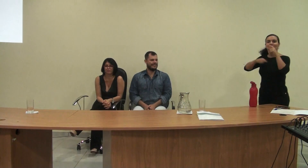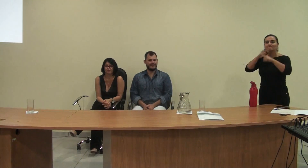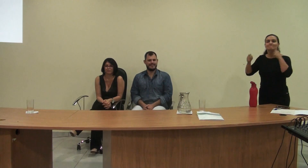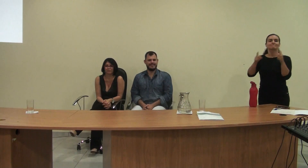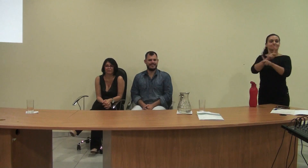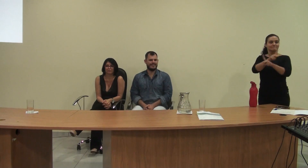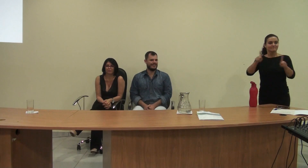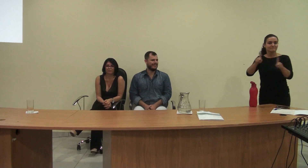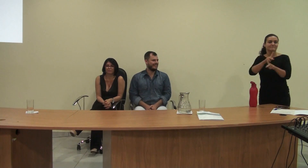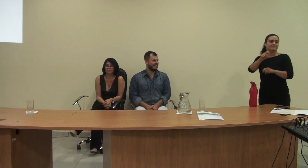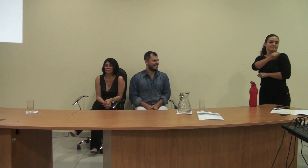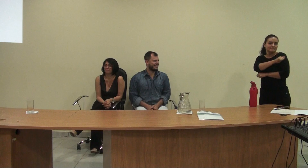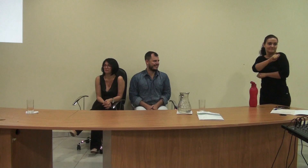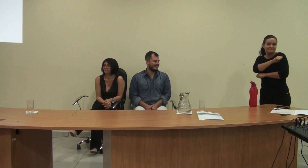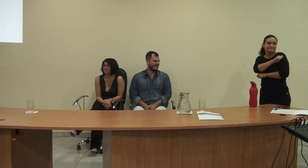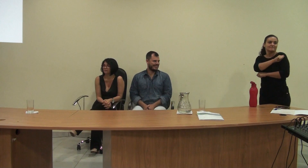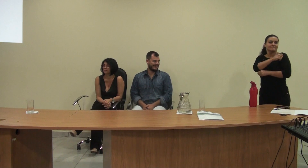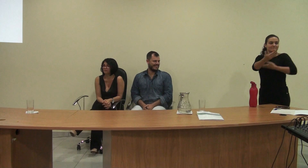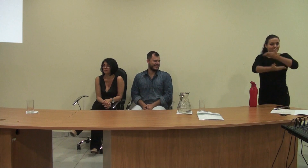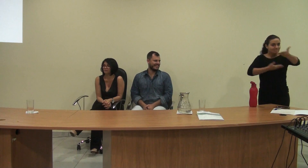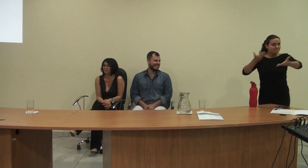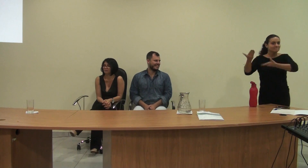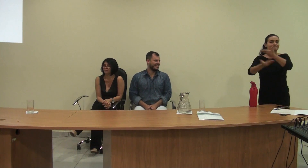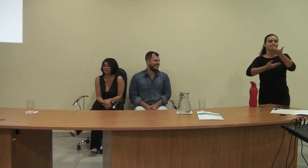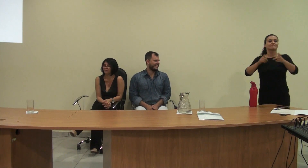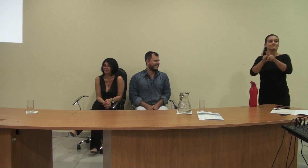para perguntas.